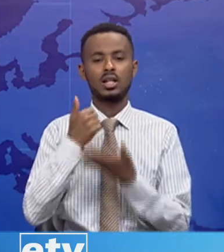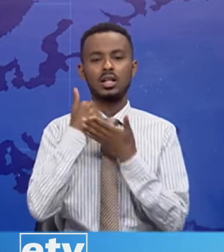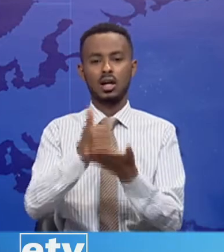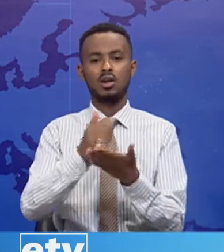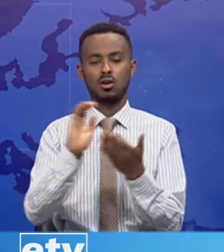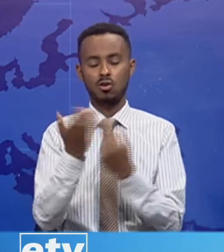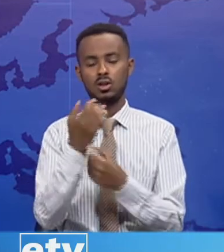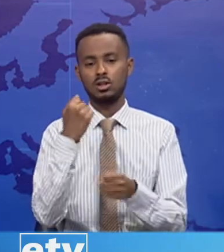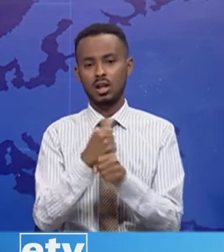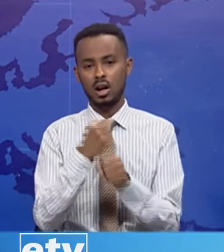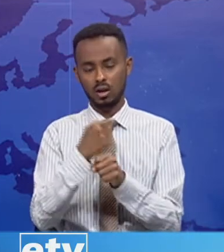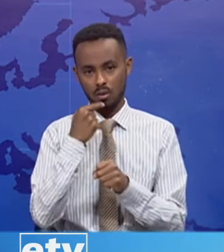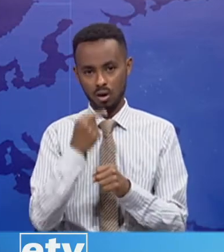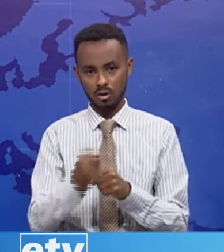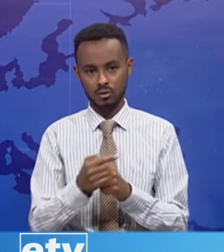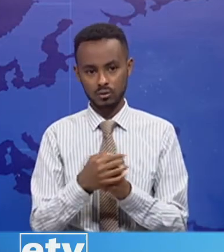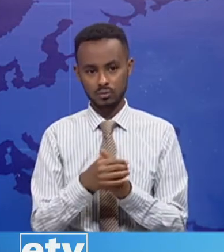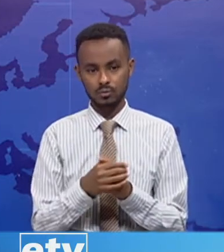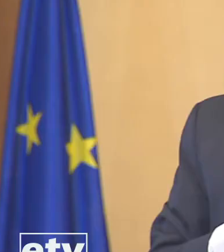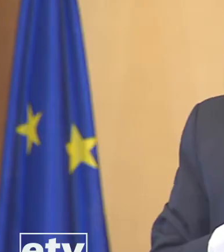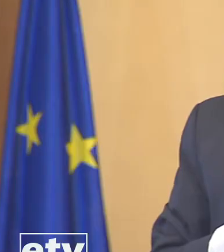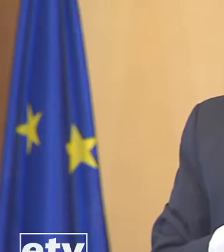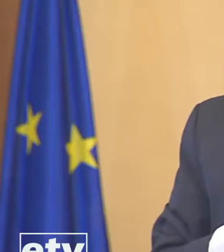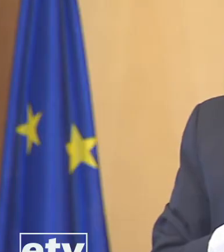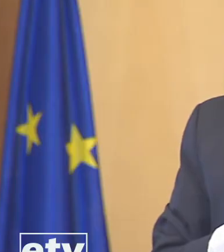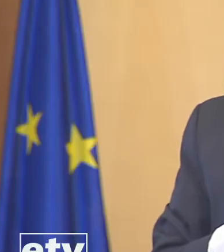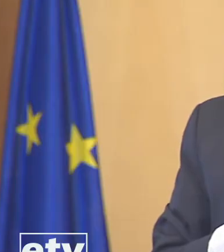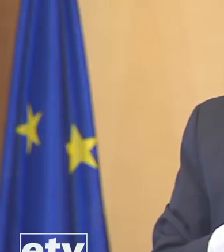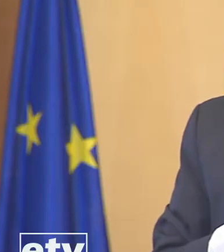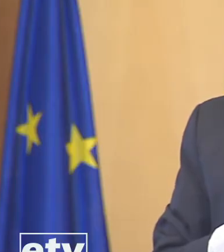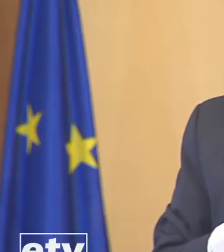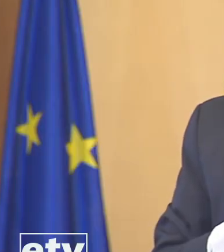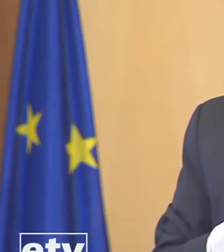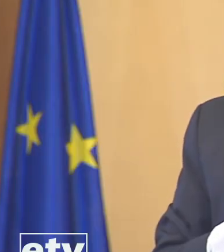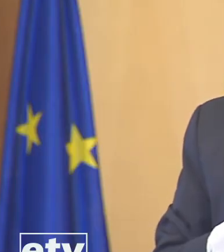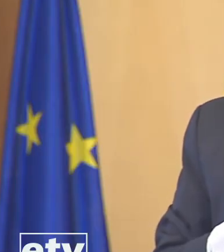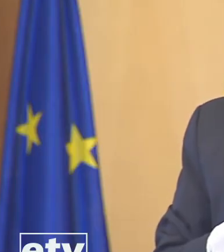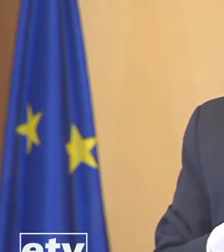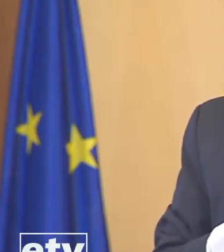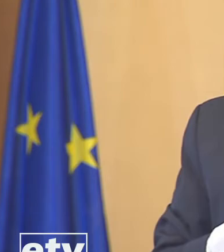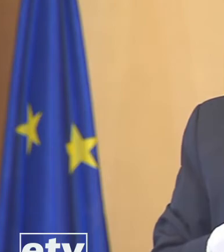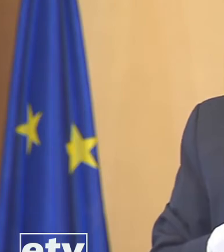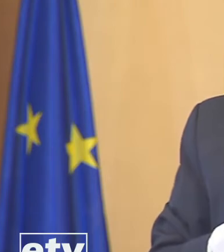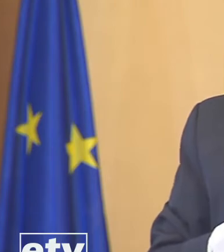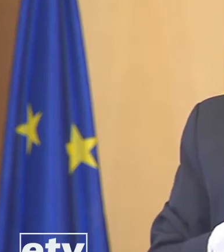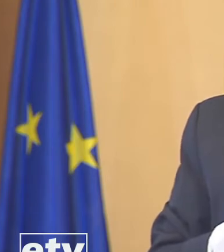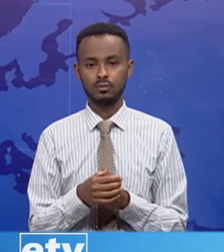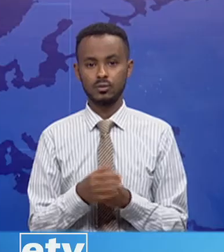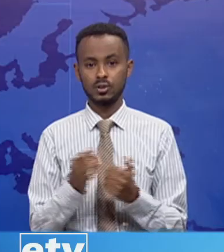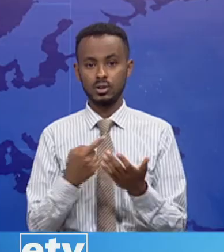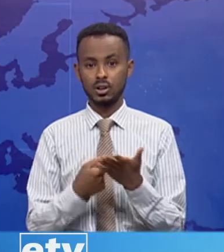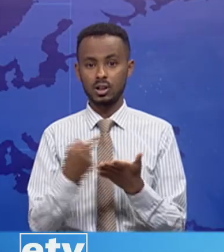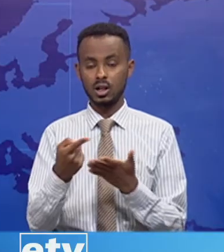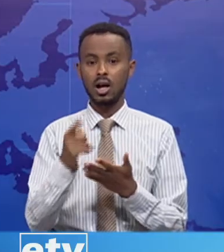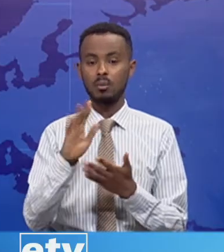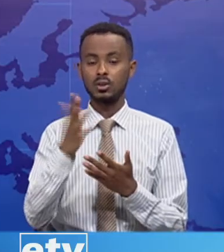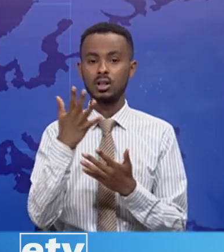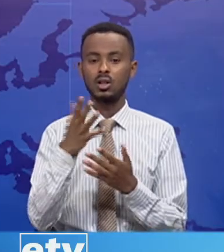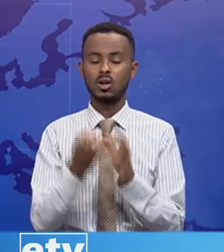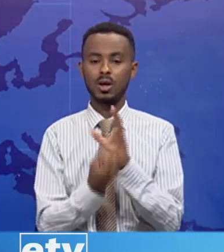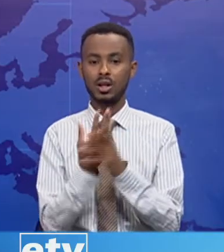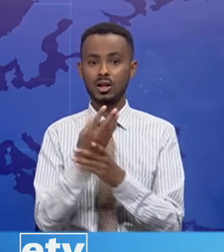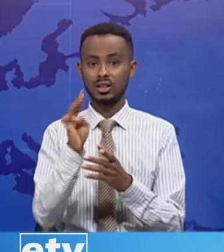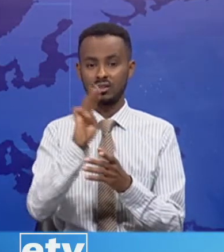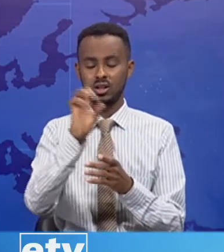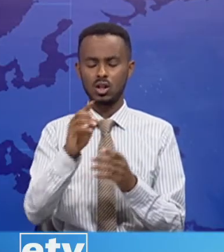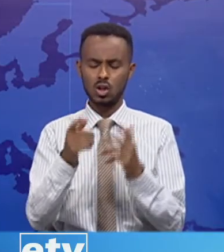እንዲሆን ይሰራል ብለዋል። The fifth phase of the PSMP project will have three core result areas. ይህ አምስተኛው ልማታዊ ሴፍትኔት ሶስት